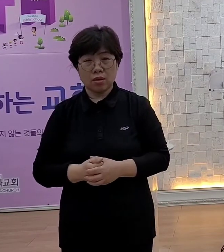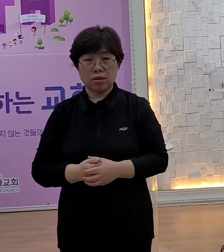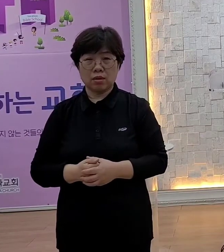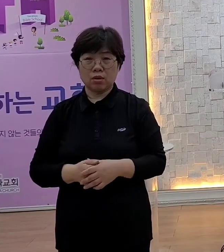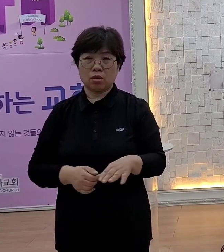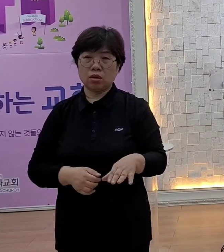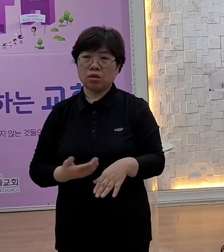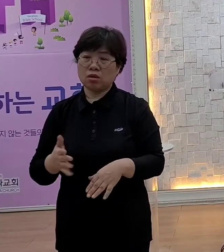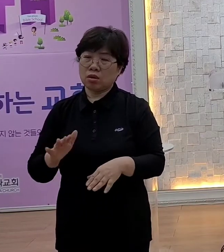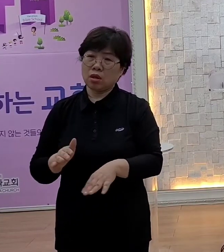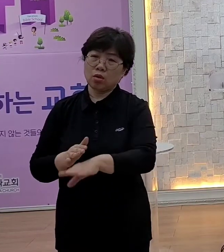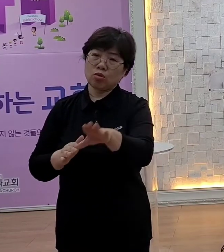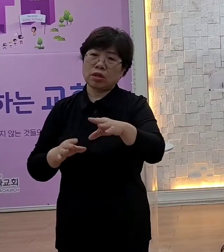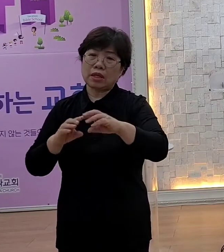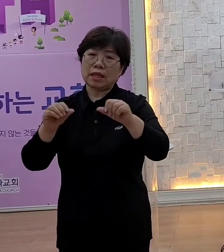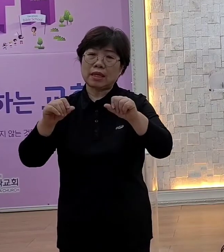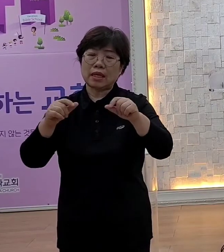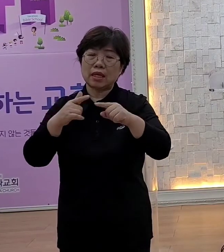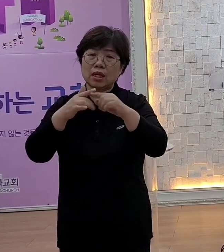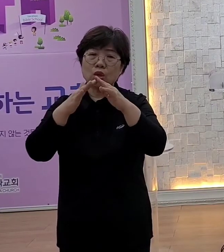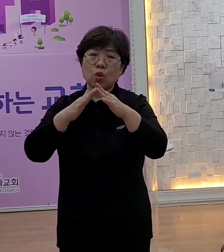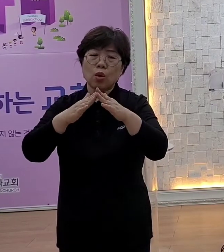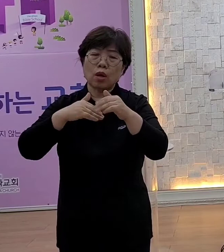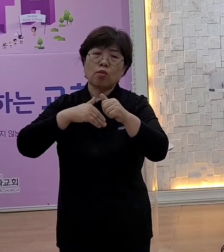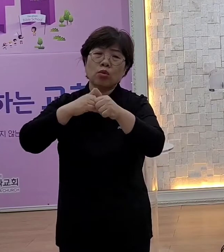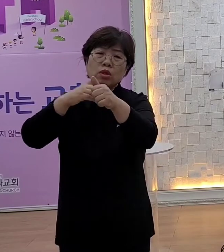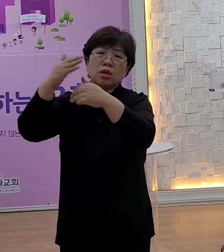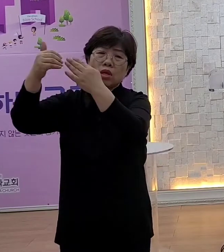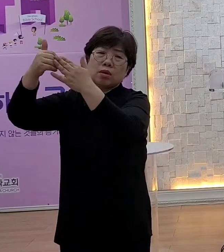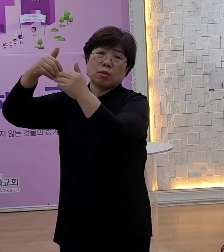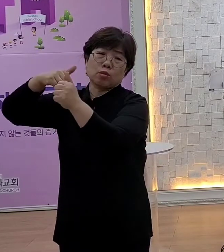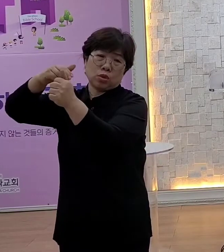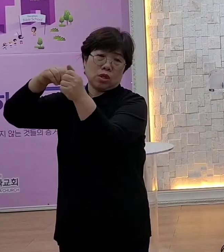우리를 이 땅에 지금 이 시간 여기에 보내신 이유가 무엇일까?